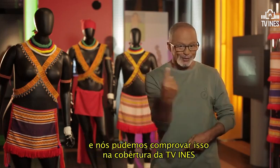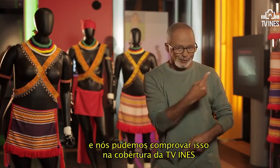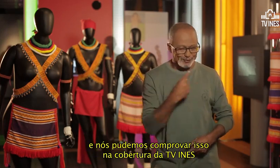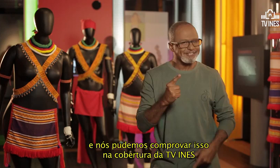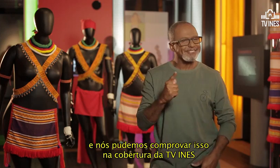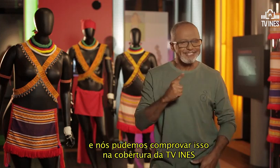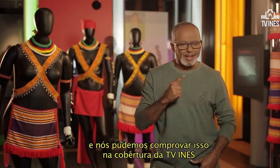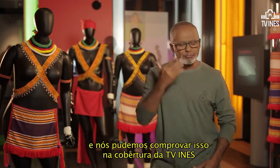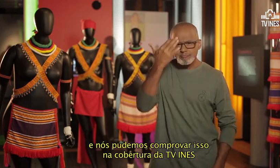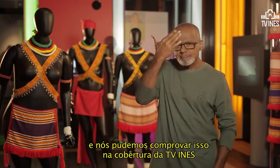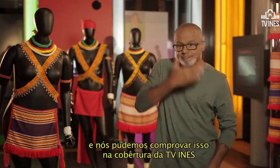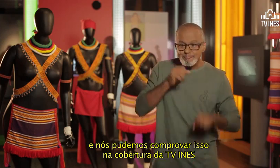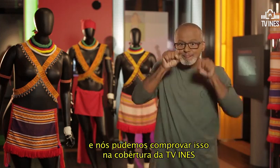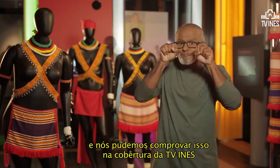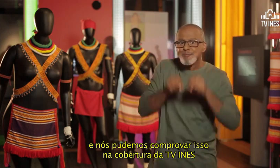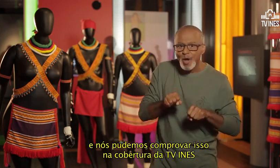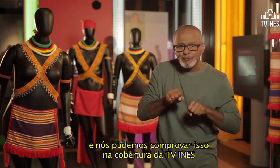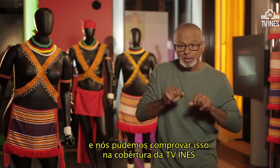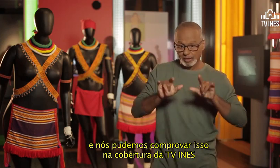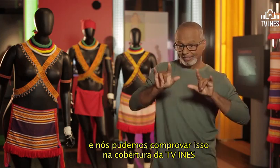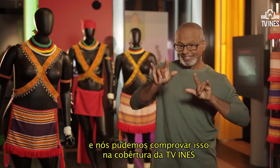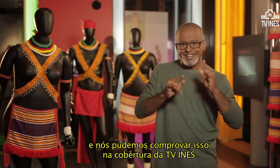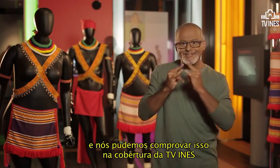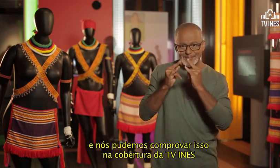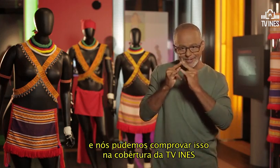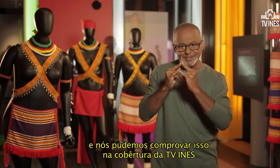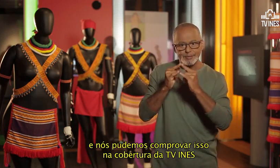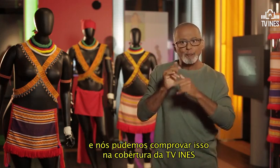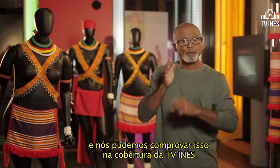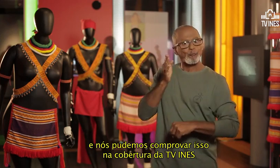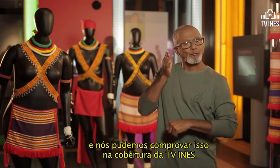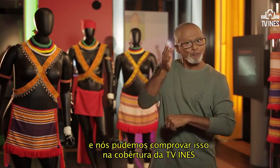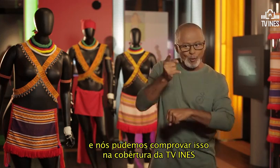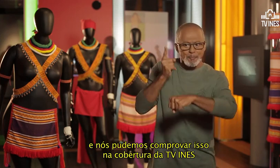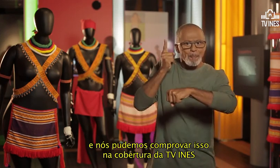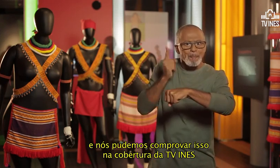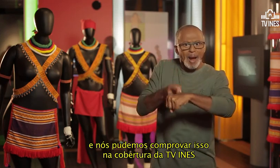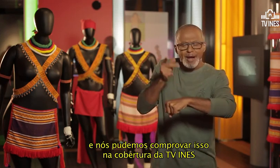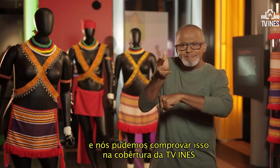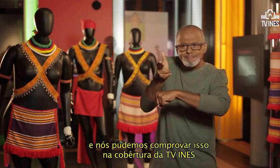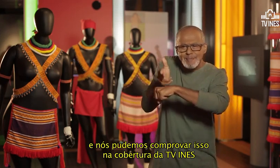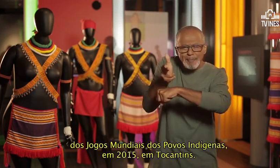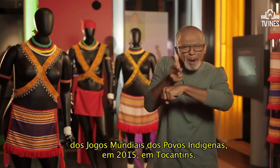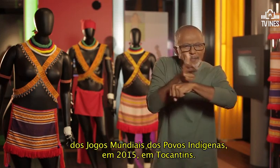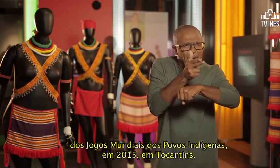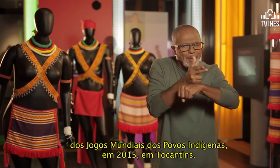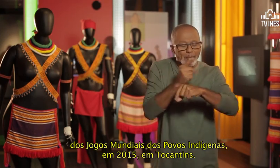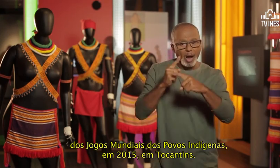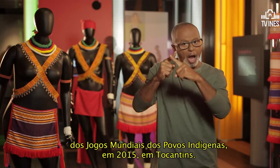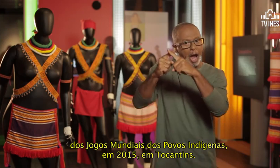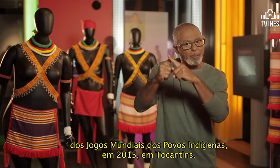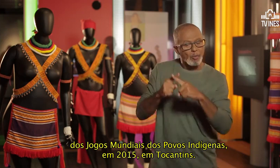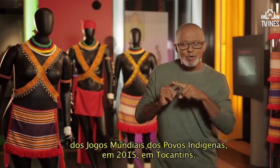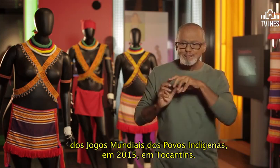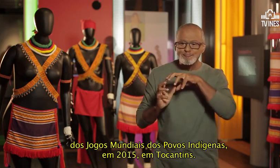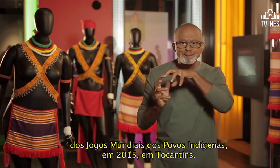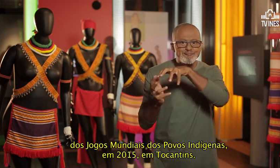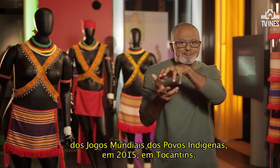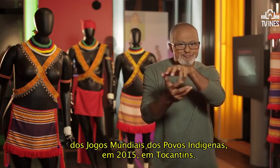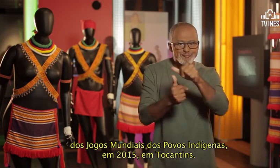E nós podemos comprovar isso na cobertura da TV Inis dos Jogos Mundiais dos